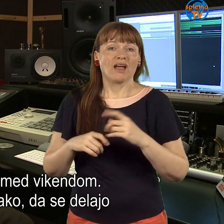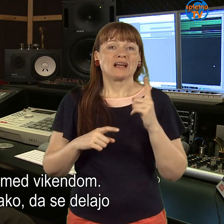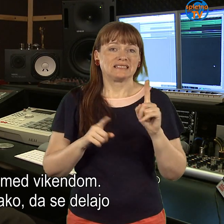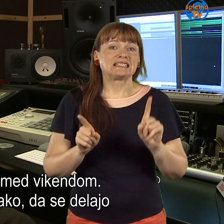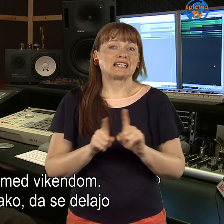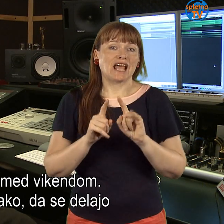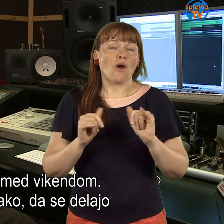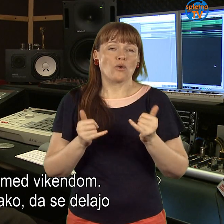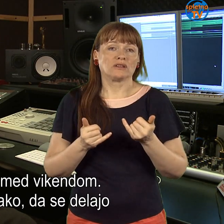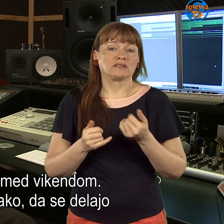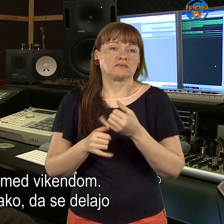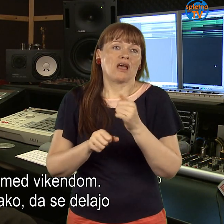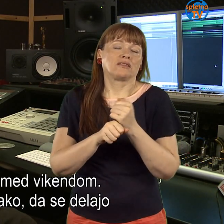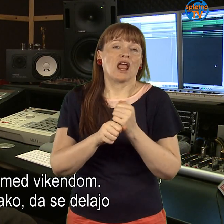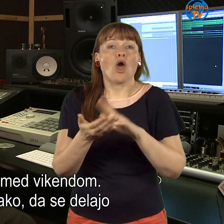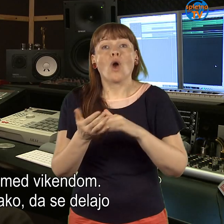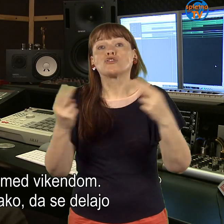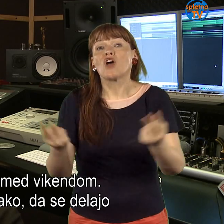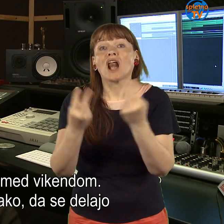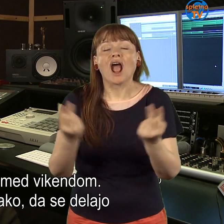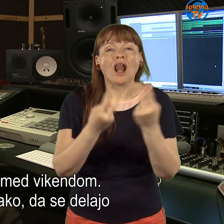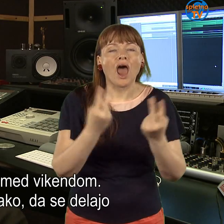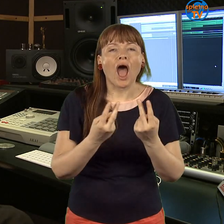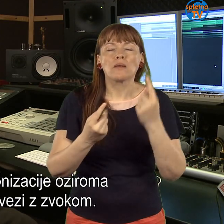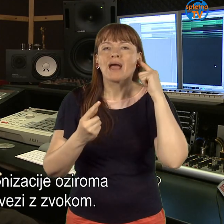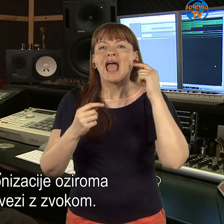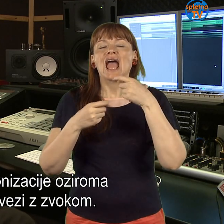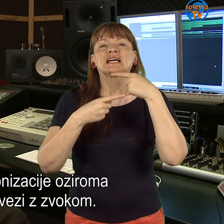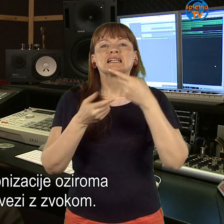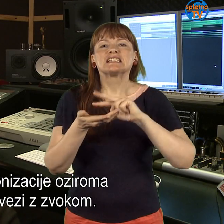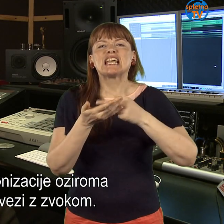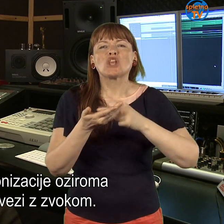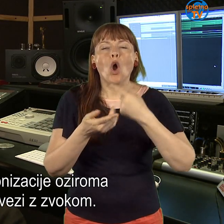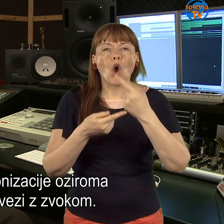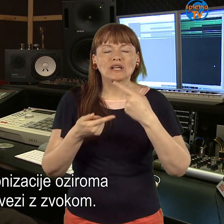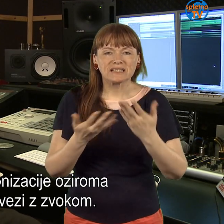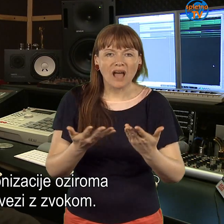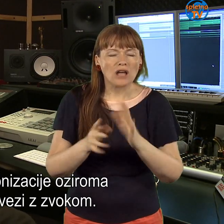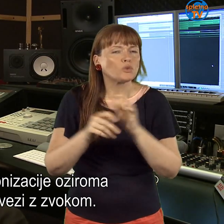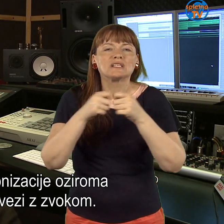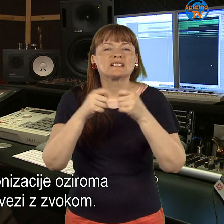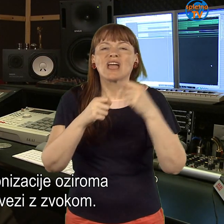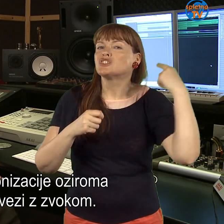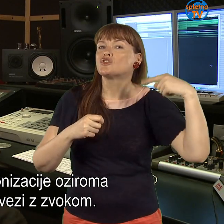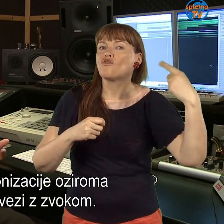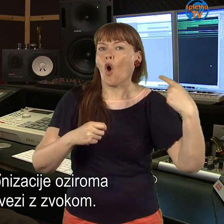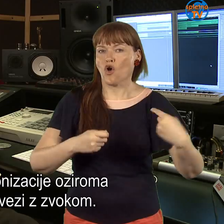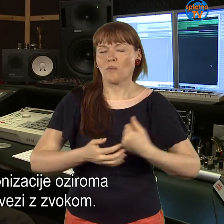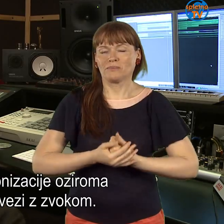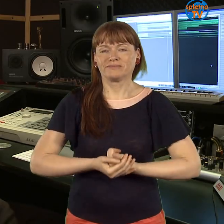Sicer tako, da se delajo kakšne reklame, razne sinhronizacije, v bistvu vse, kar je v zvezi z zvokom.